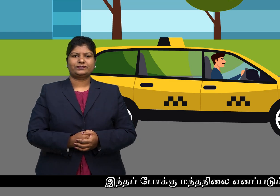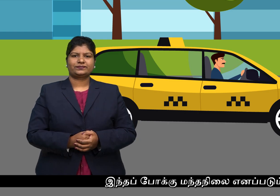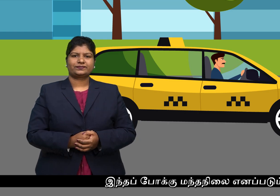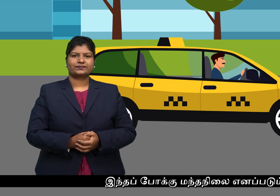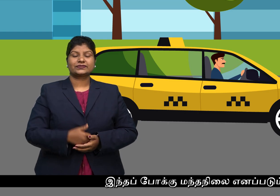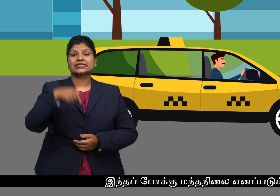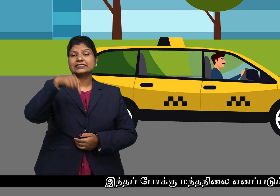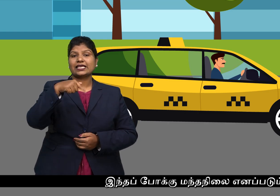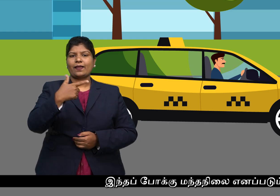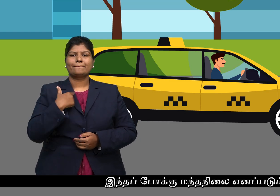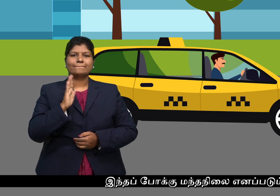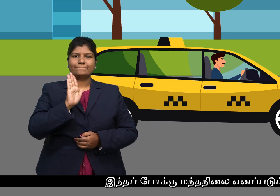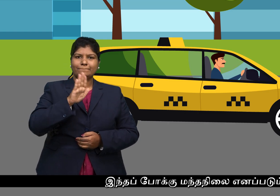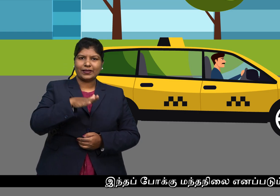இந்த போக்கு நிலைமம் எனப்படும்.